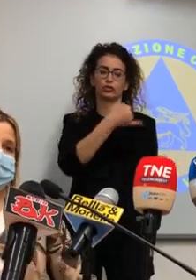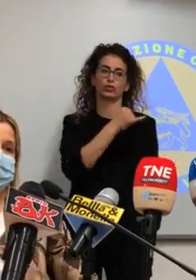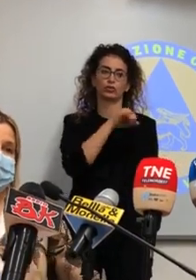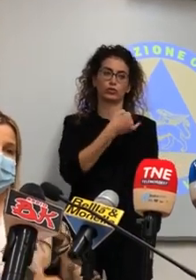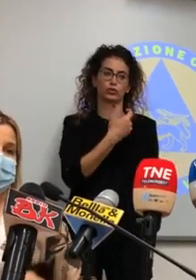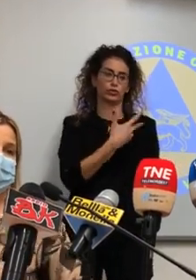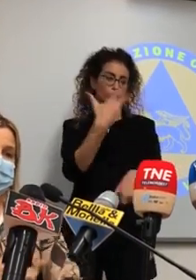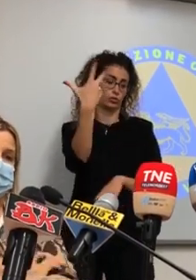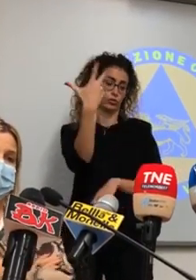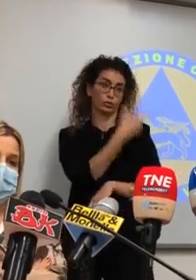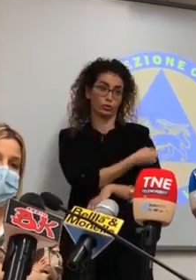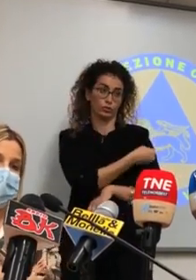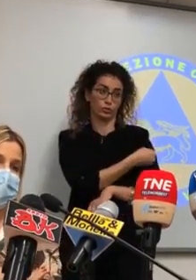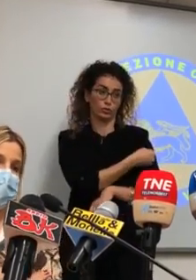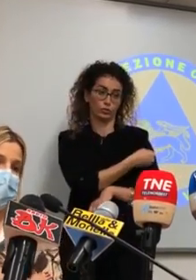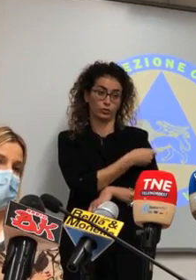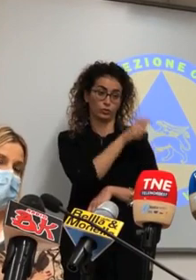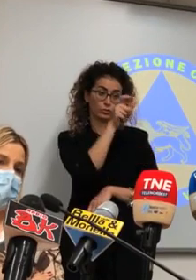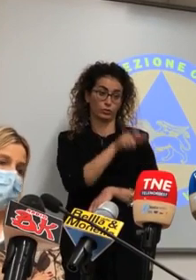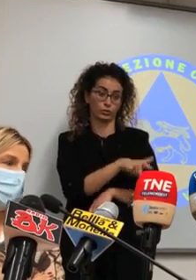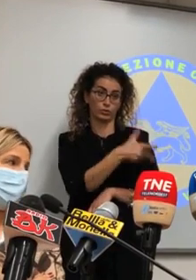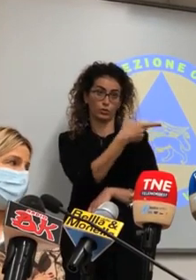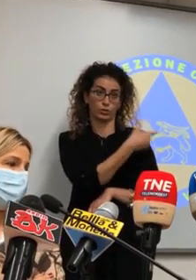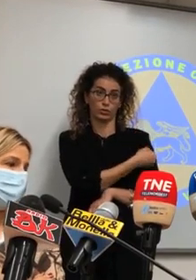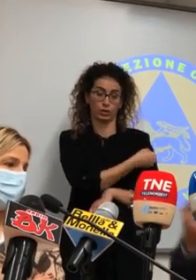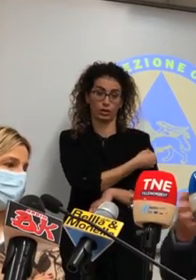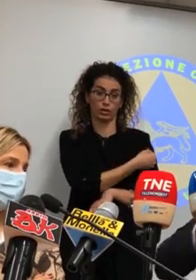una iniezione e una persona, sei presto